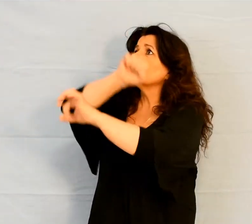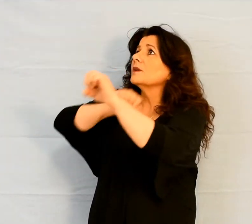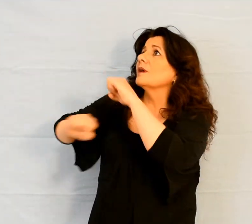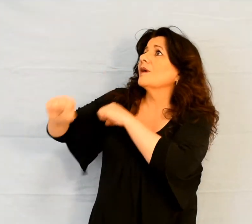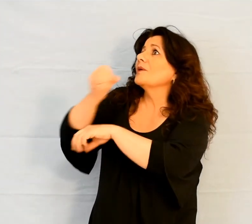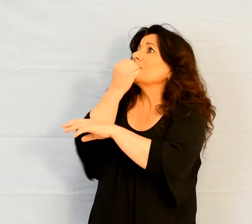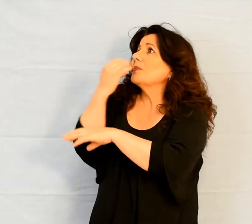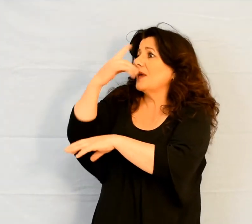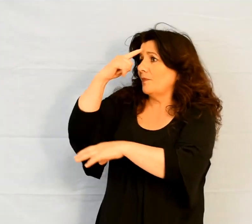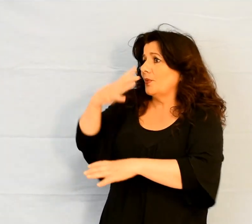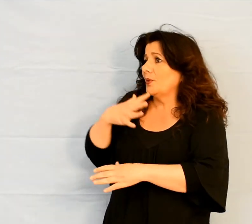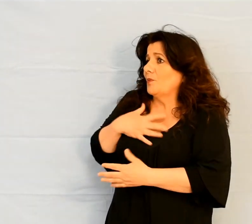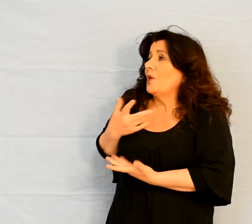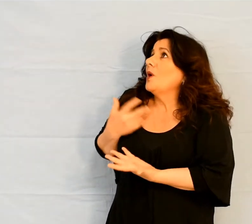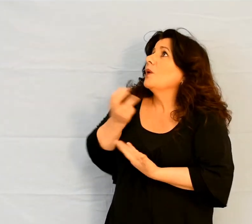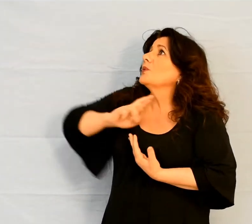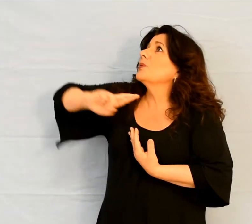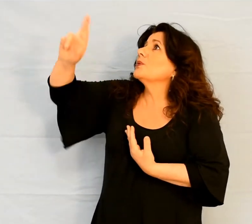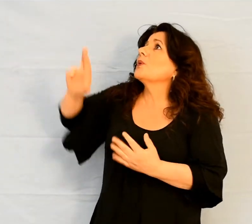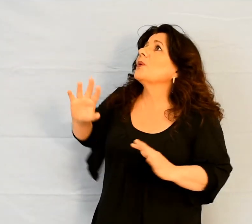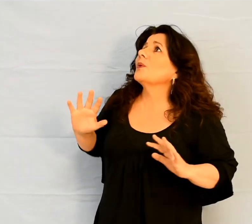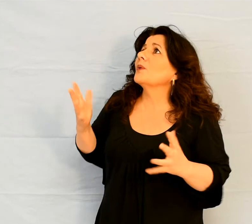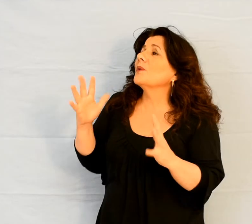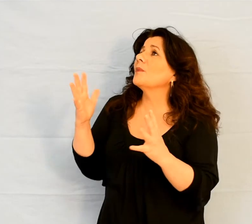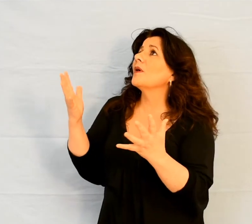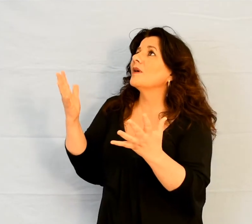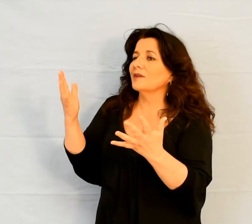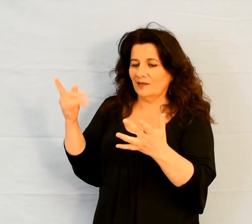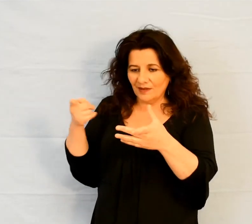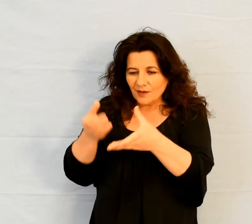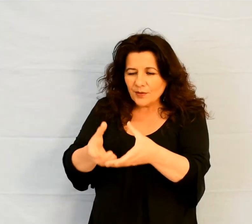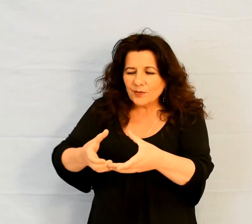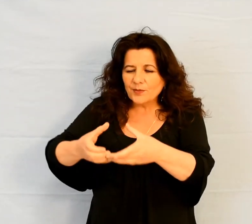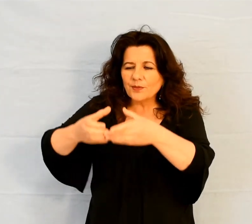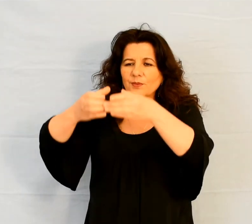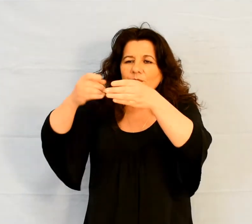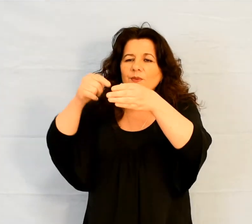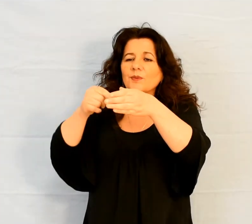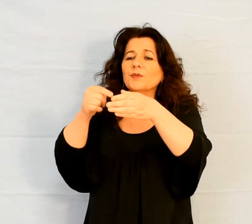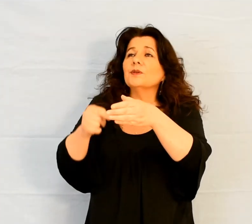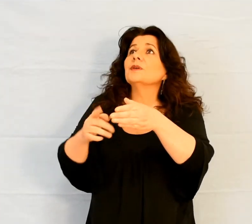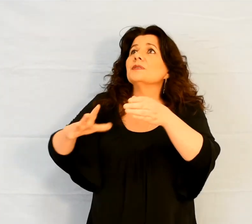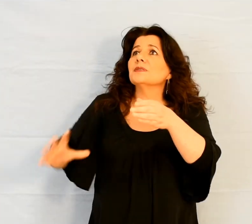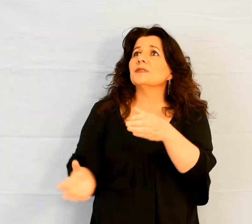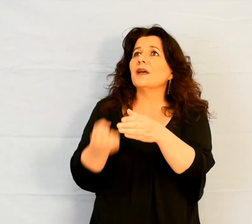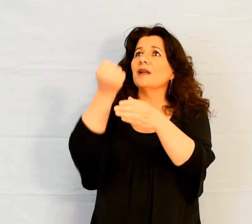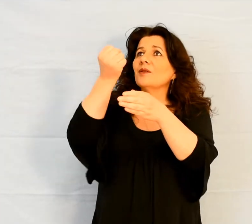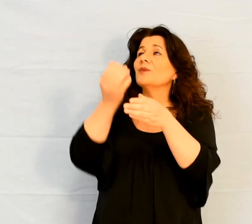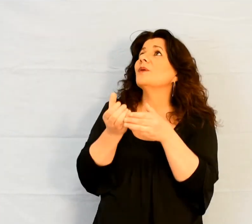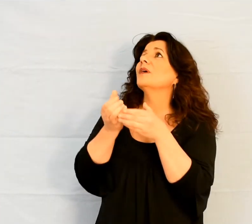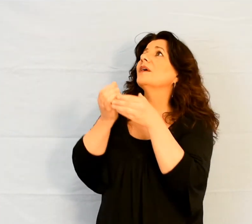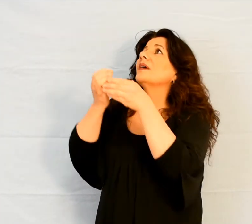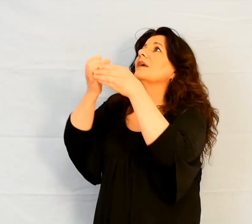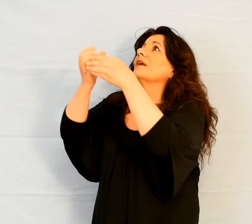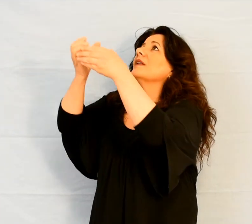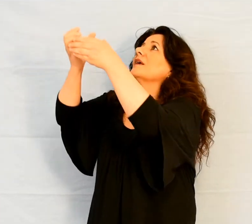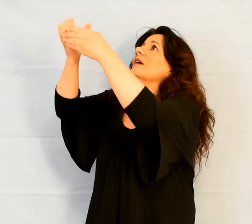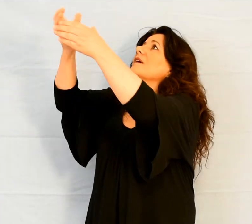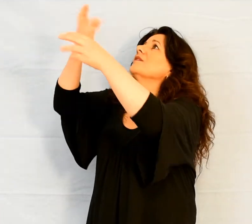Seigneur tout le bien qu'il m'a fait? J'élèverai la coupe du salut, j'invoquerai le